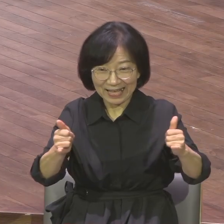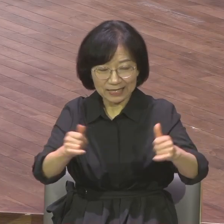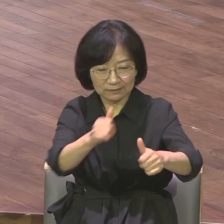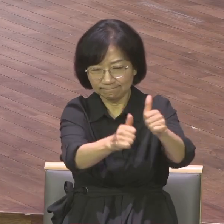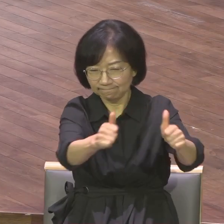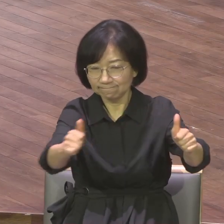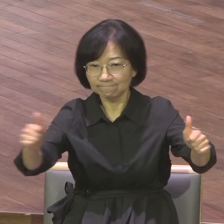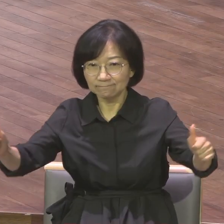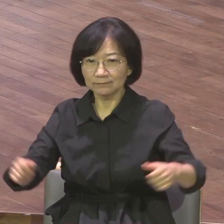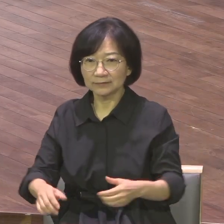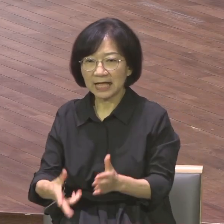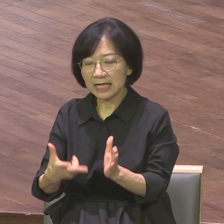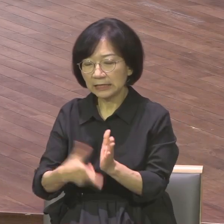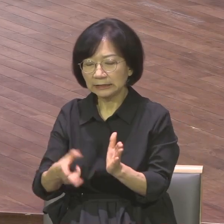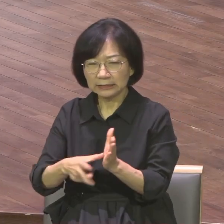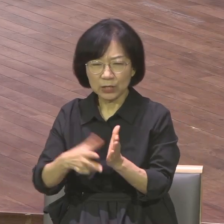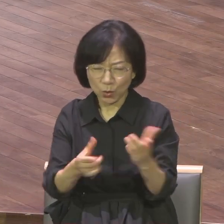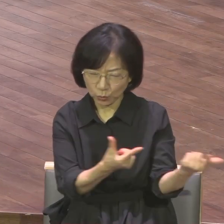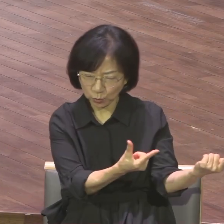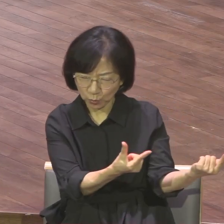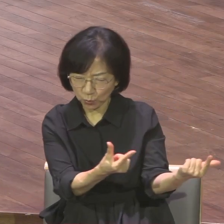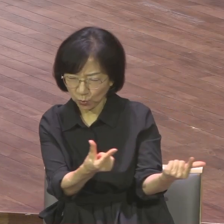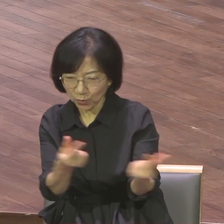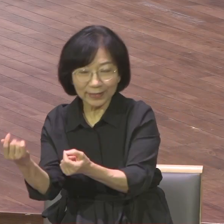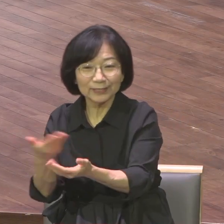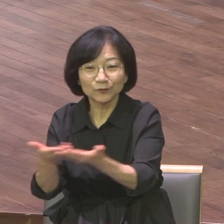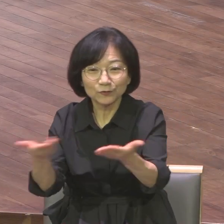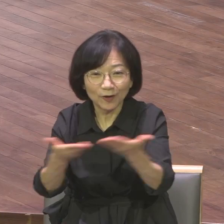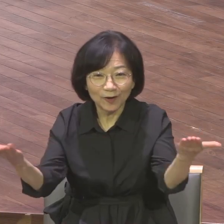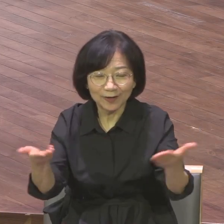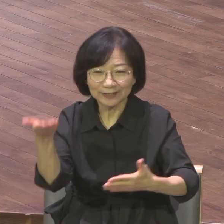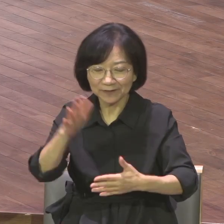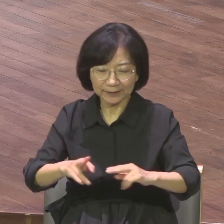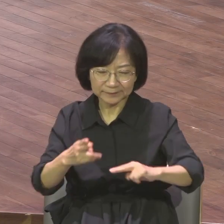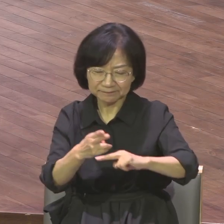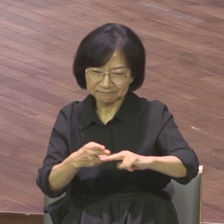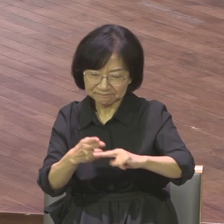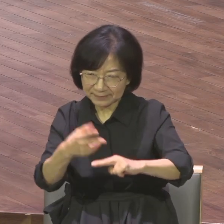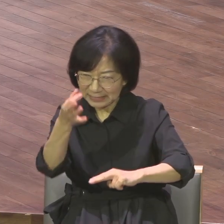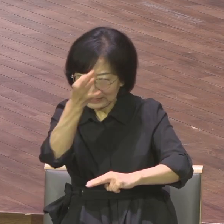주방장이 누구냐에 따라서 음식 맛이 달라지죠.